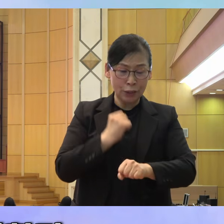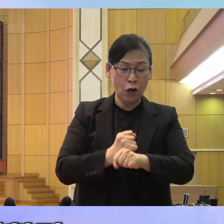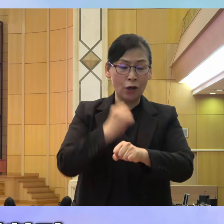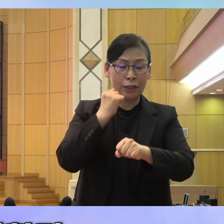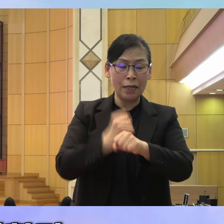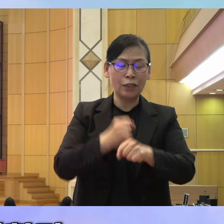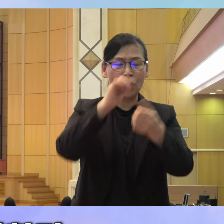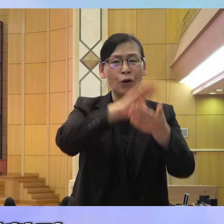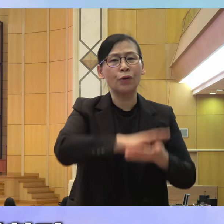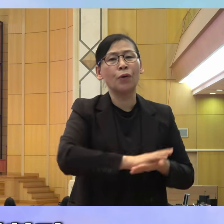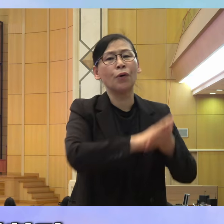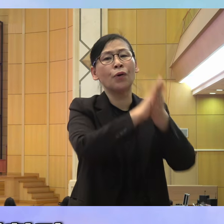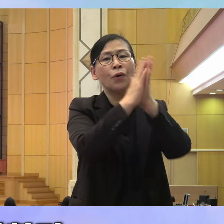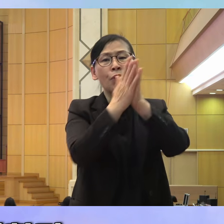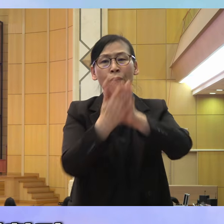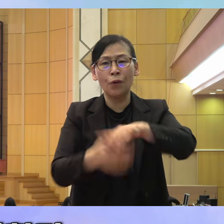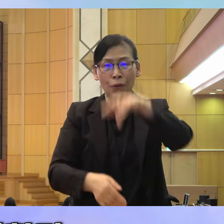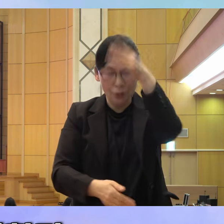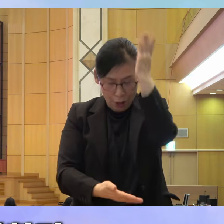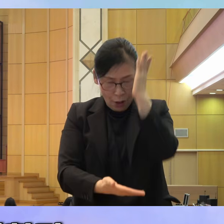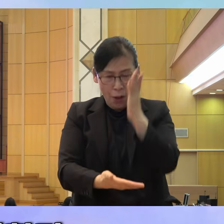마음은 정했어요.